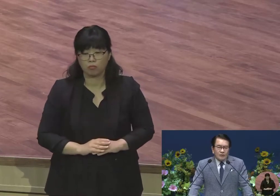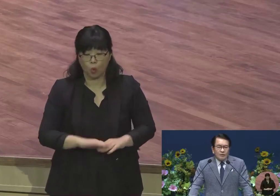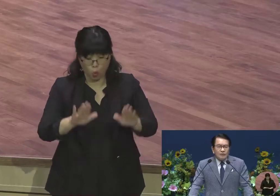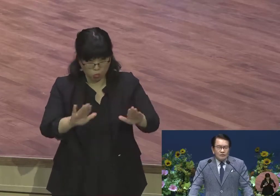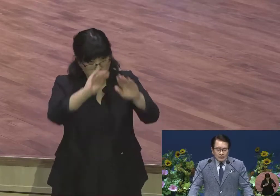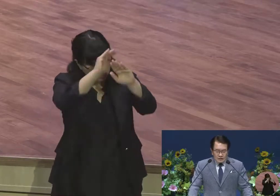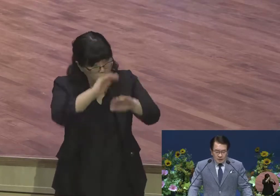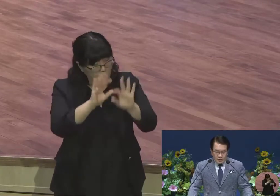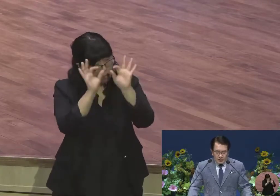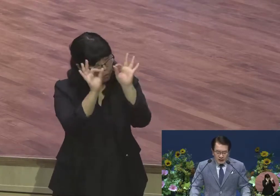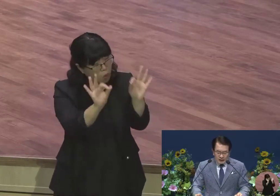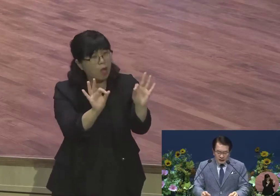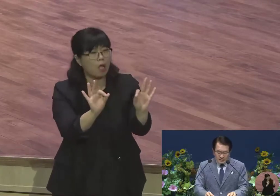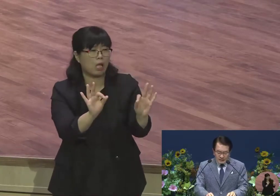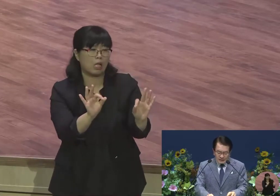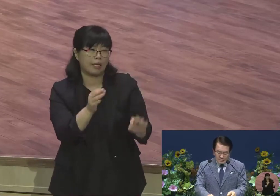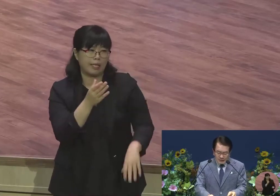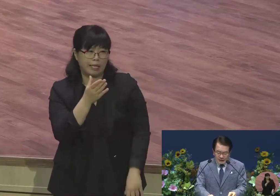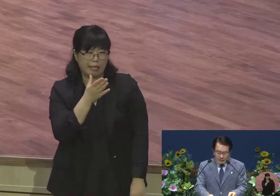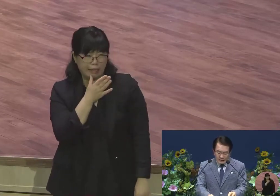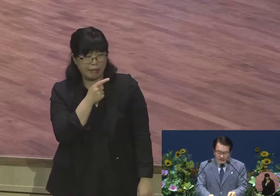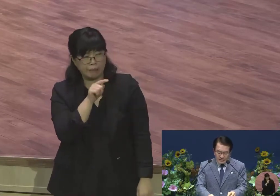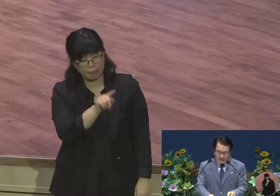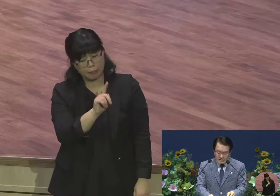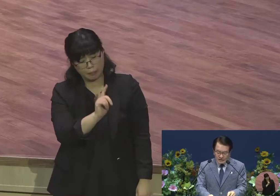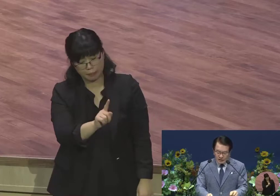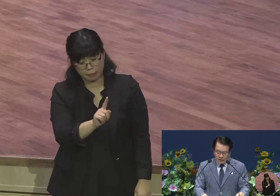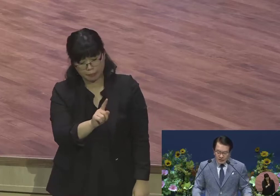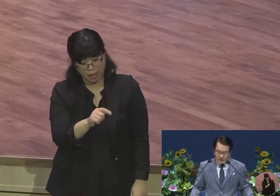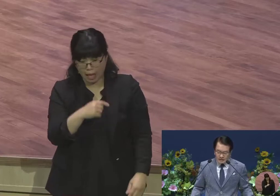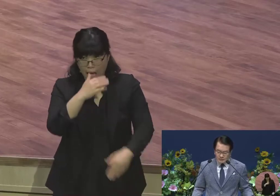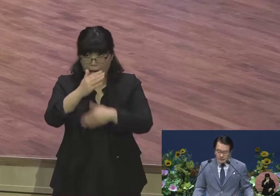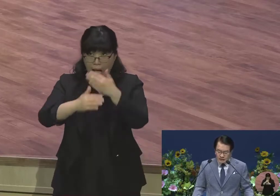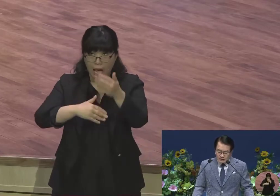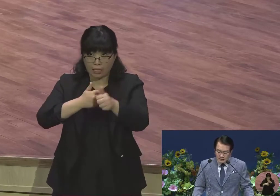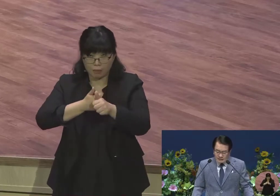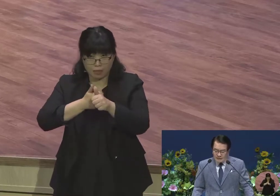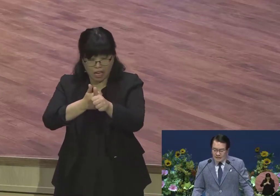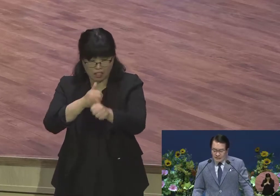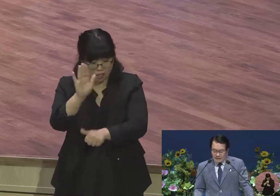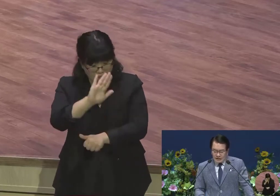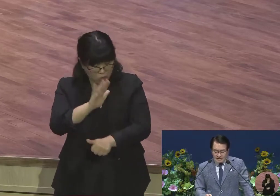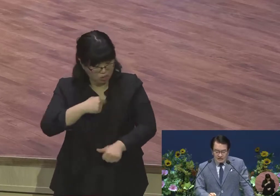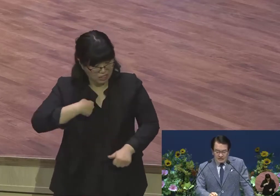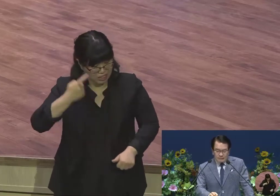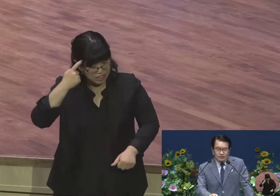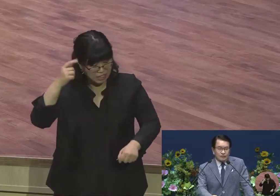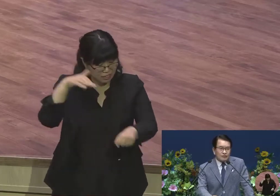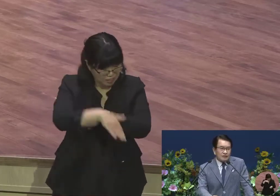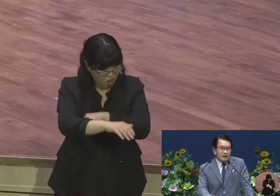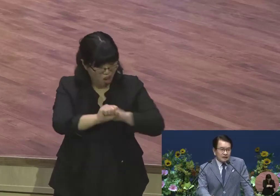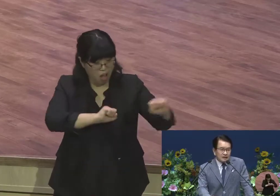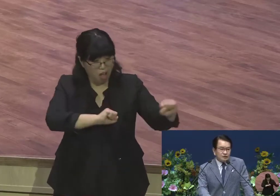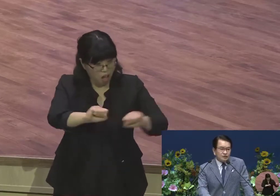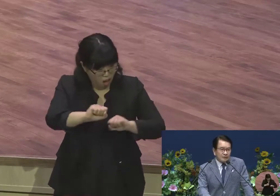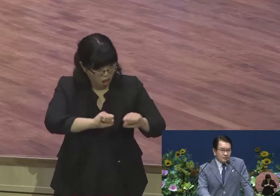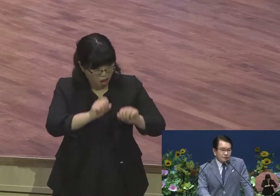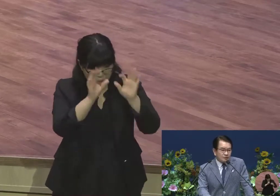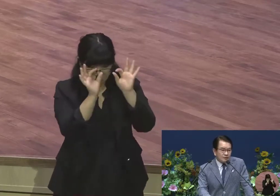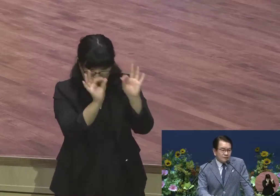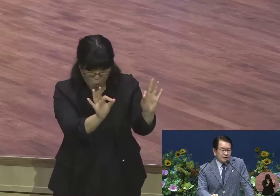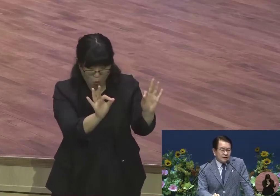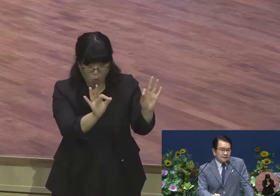오직 여호와 하나님의 뜻만이 완전히 서는데 올인 집중하는 은약자 삼수로 들어가기를